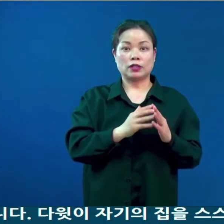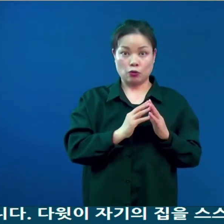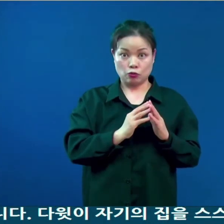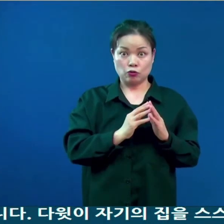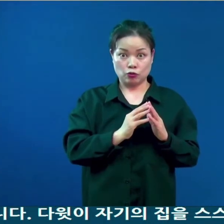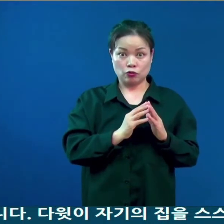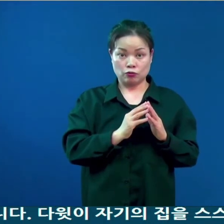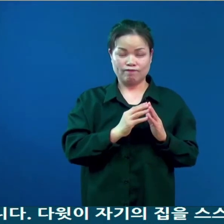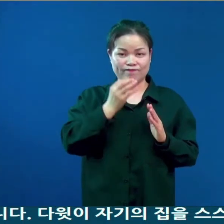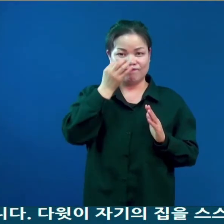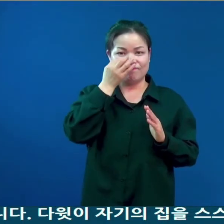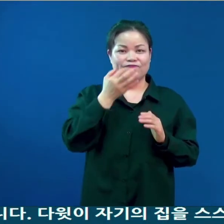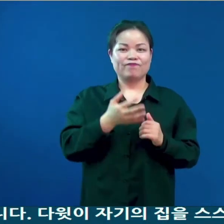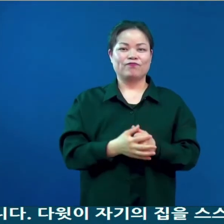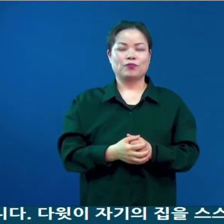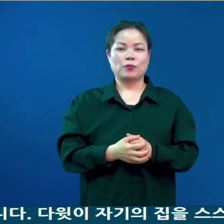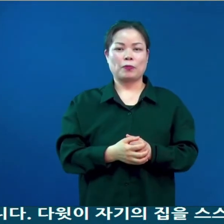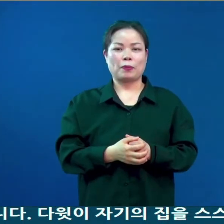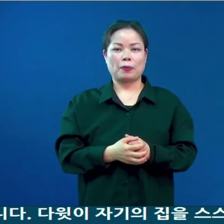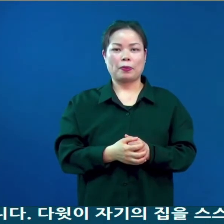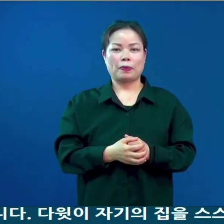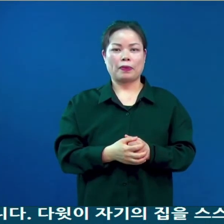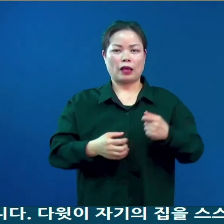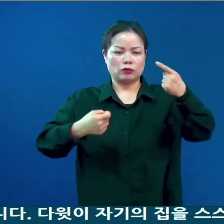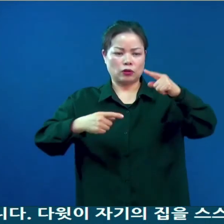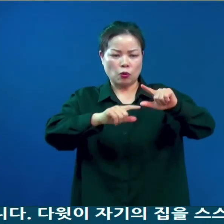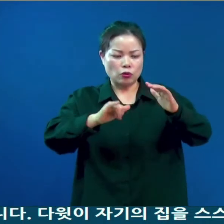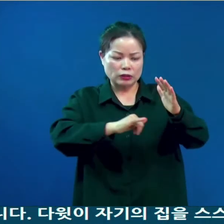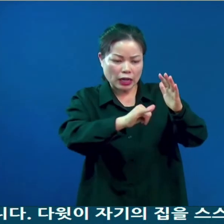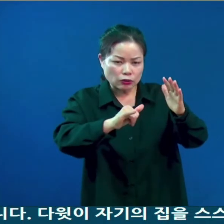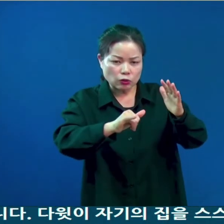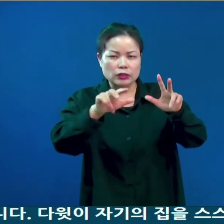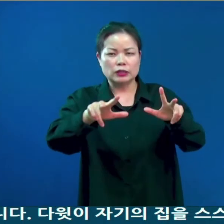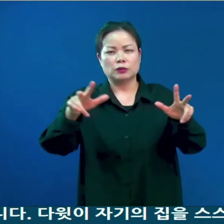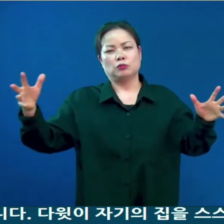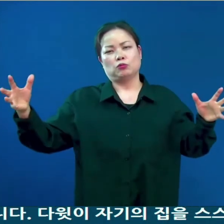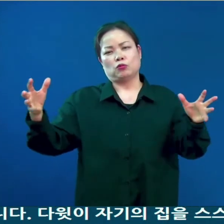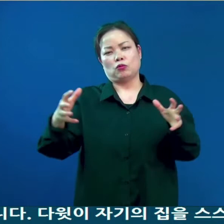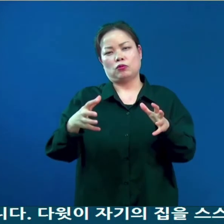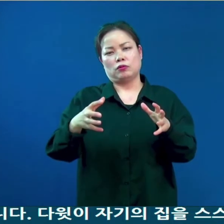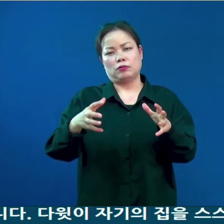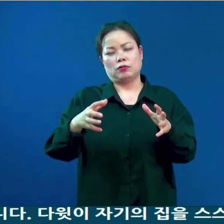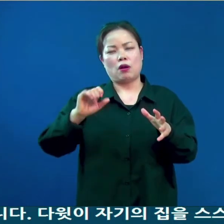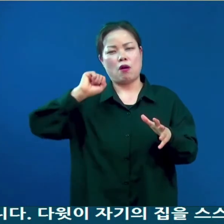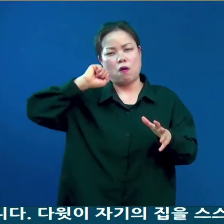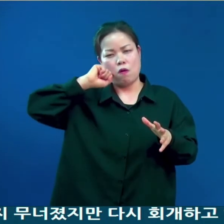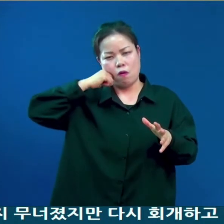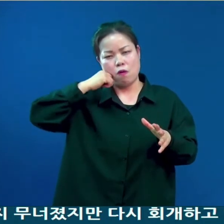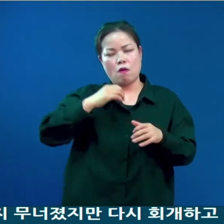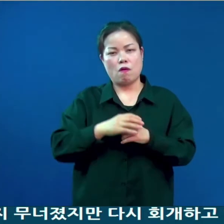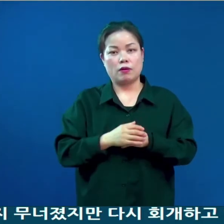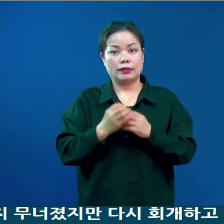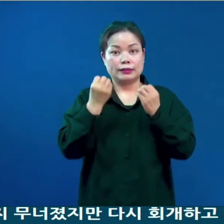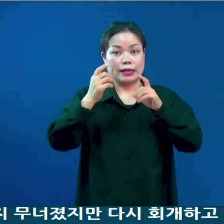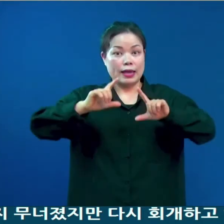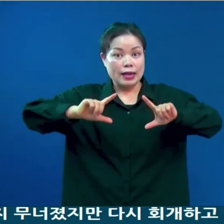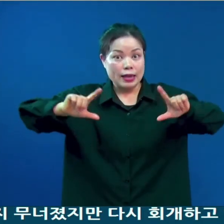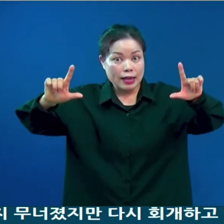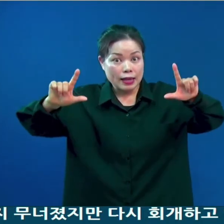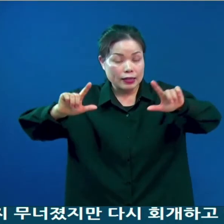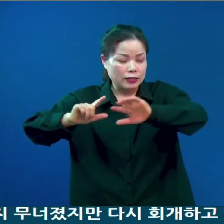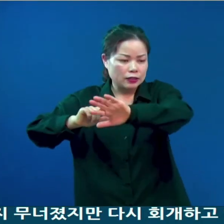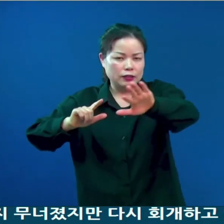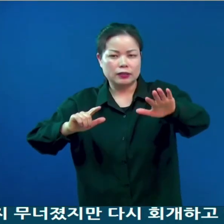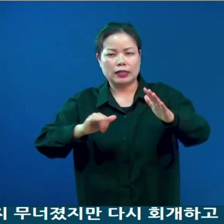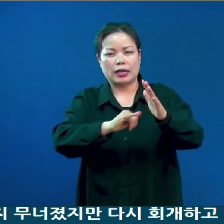것을 보여주십니다. 설이 되어 온 집안의 식구가 지금은 모일 수 없는 형편이지만, 새해에 혹